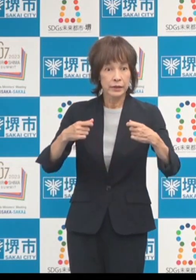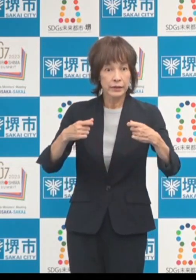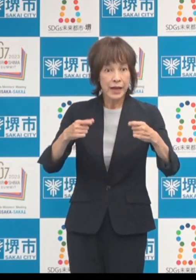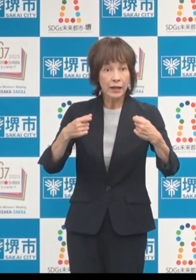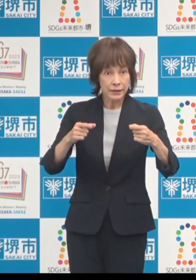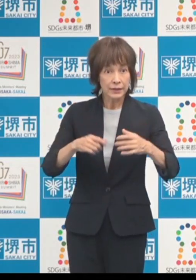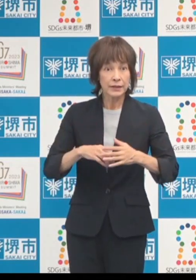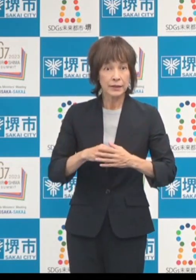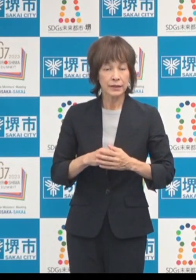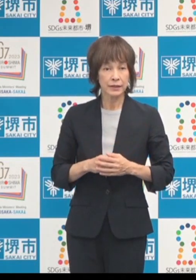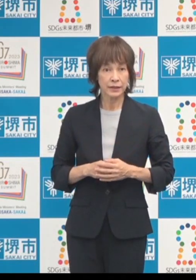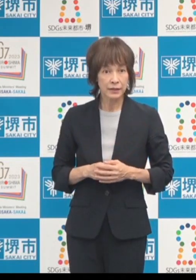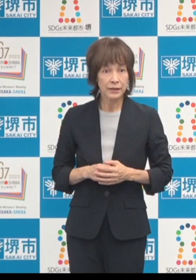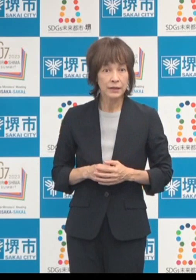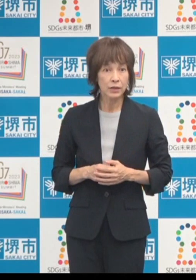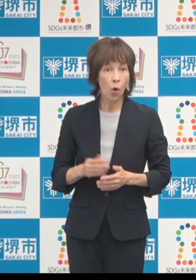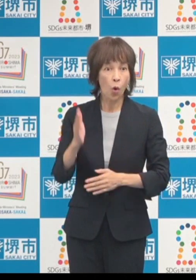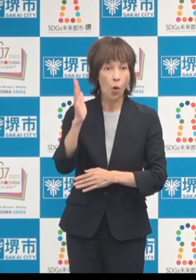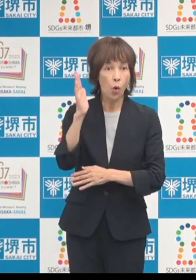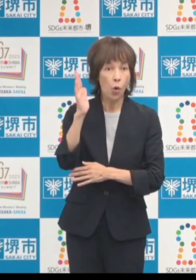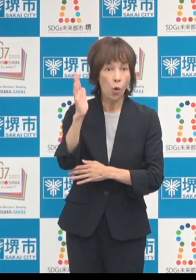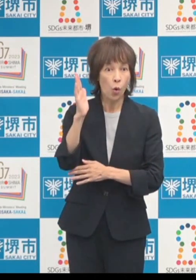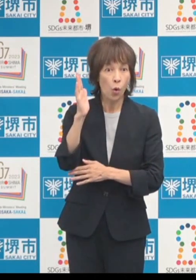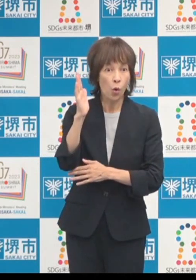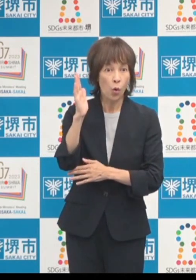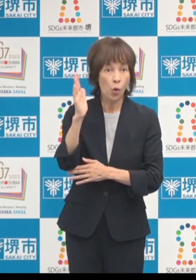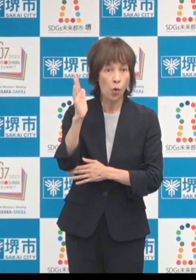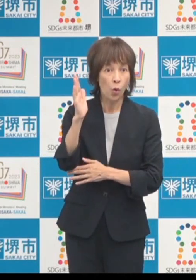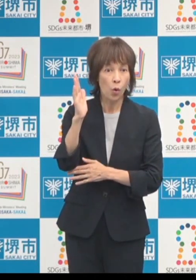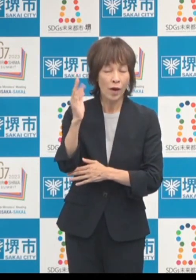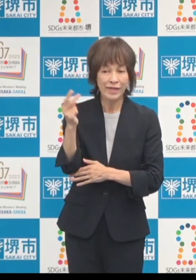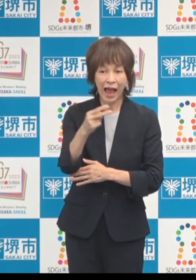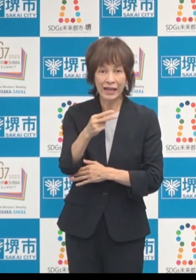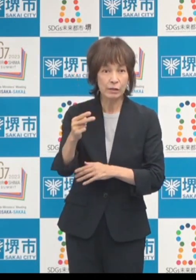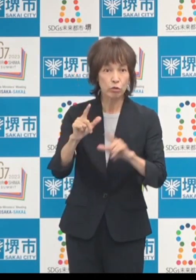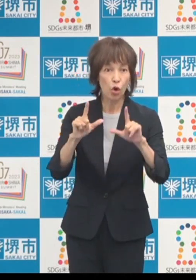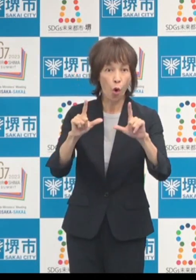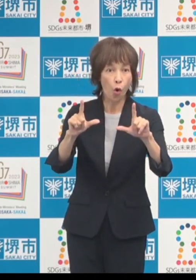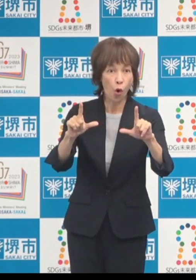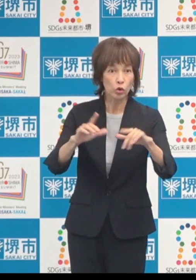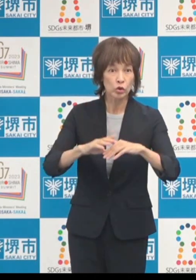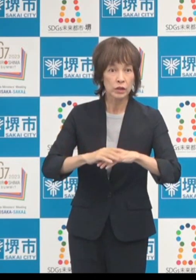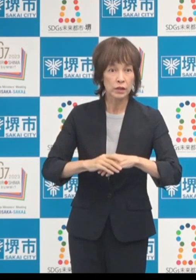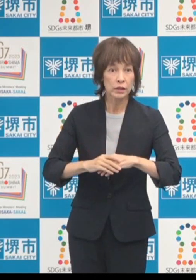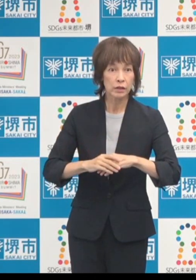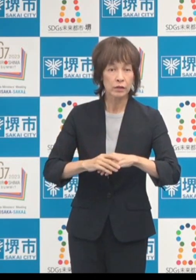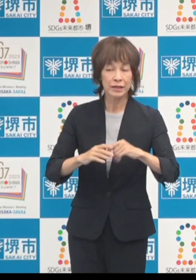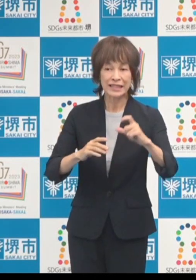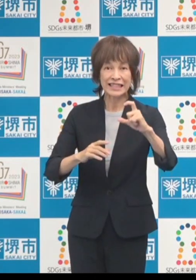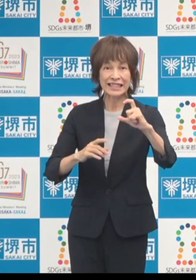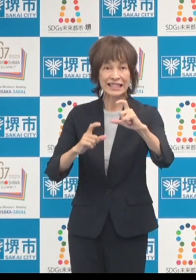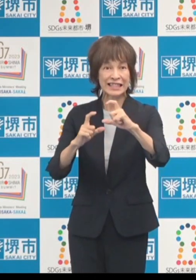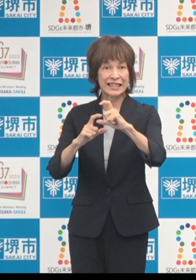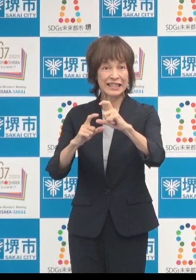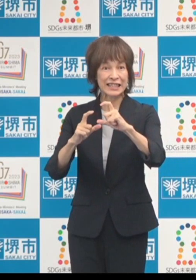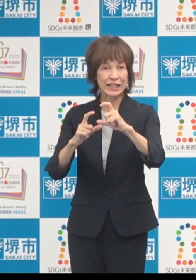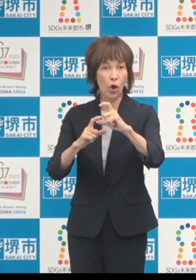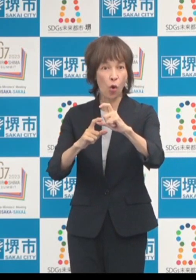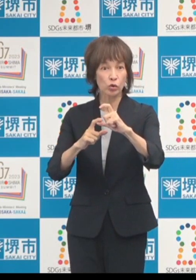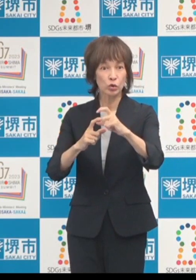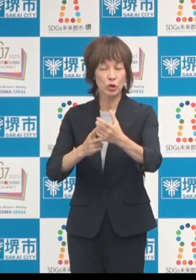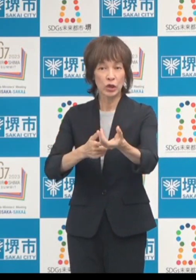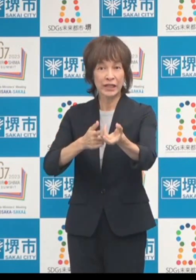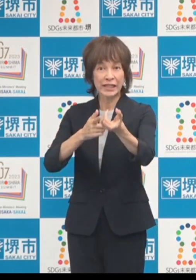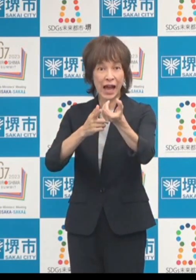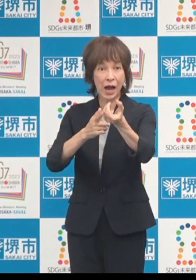の公演の報告、第2部の報告のところで CG による火縄銃制作の可